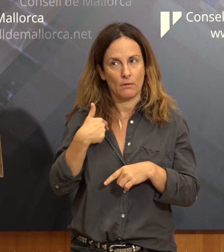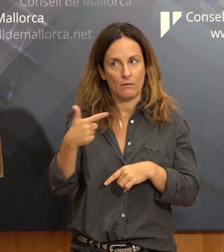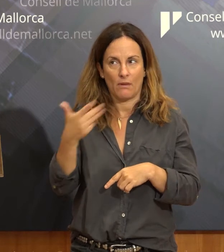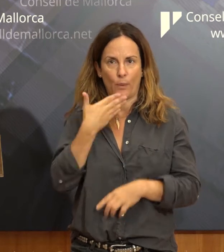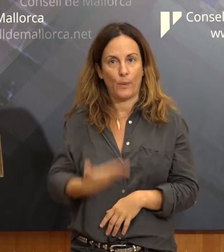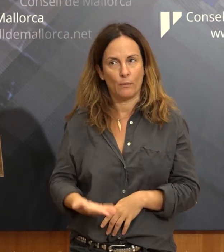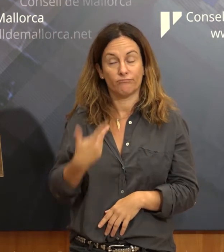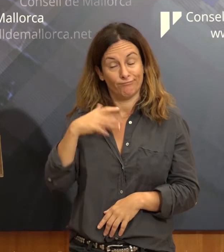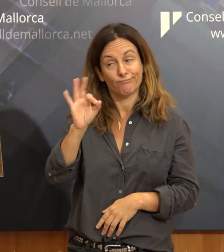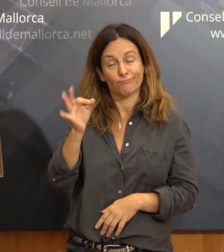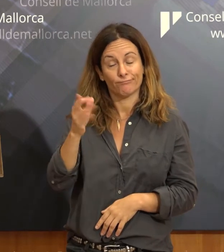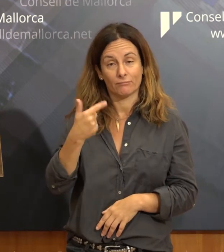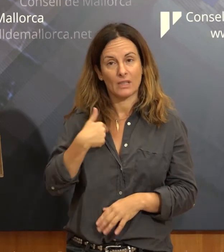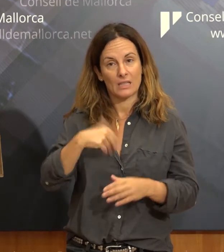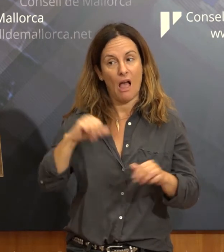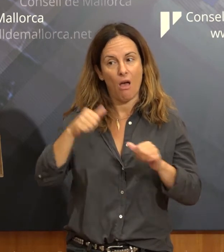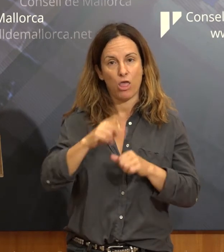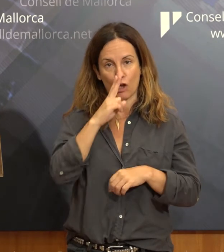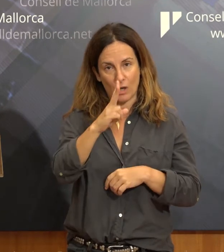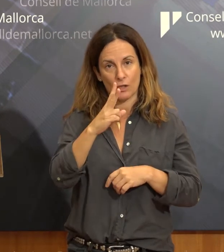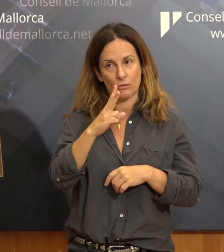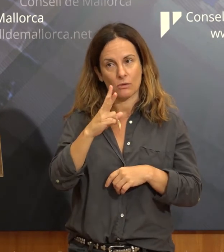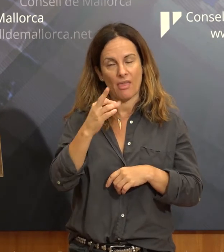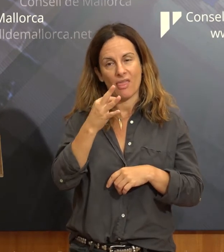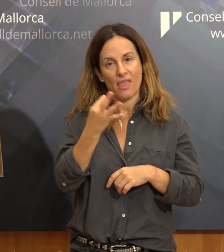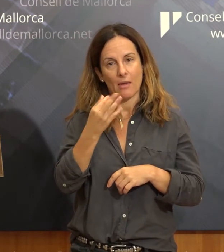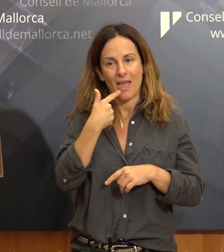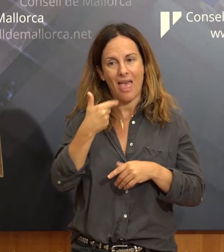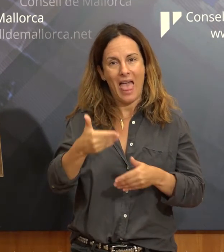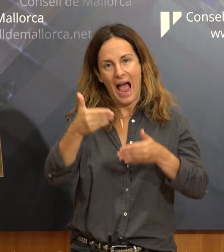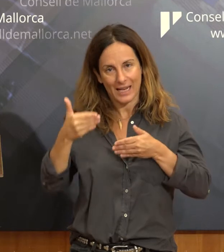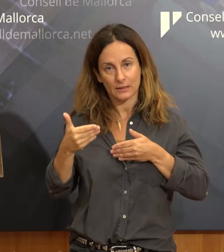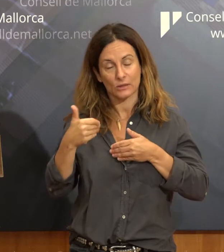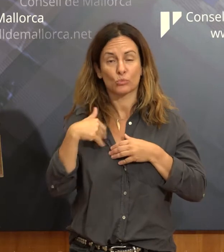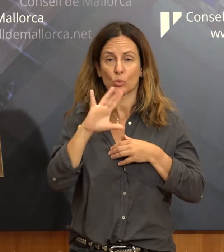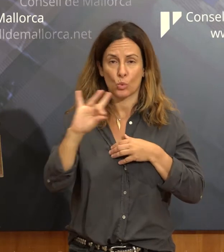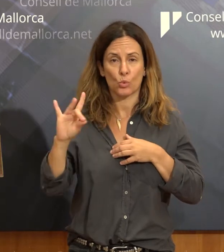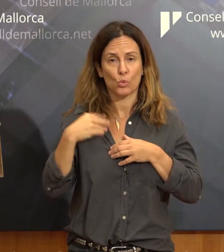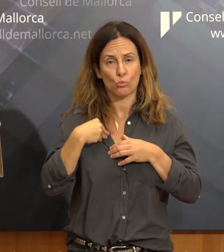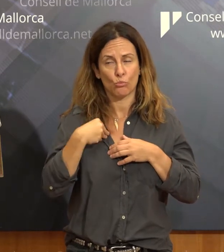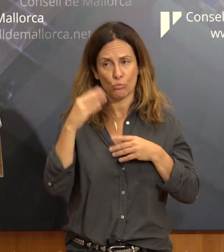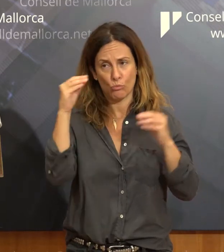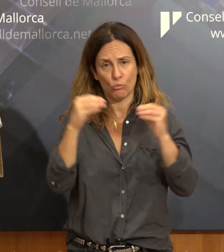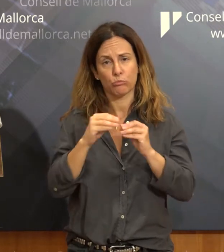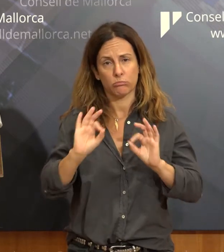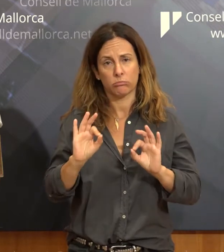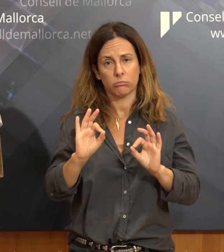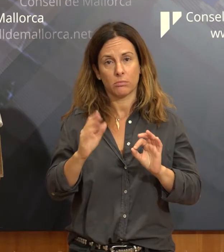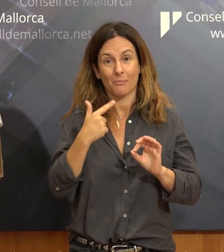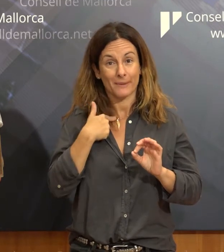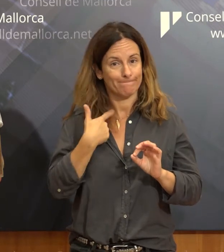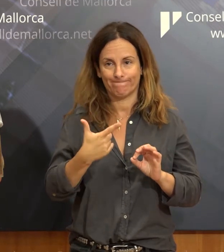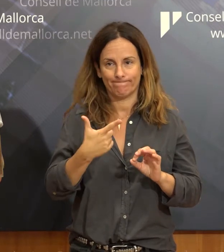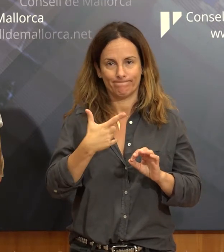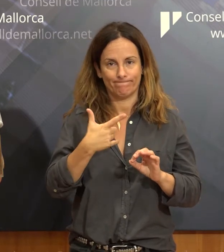anys que governam i hauria d'haver arribat abans, sí. L'haurien d'haver fet abans, sí, jo crec que sí. L'han pogut fer abans?